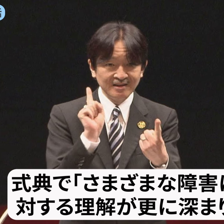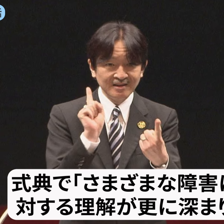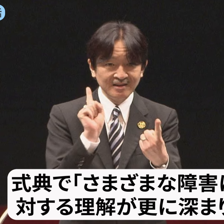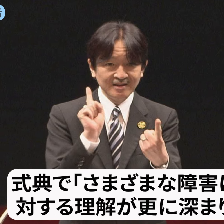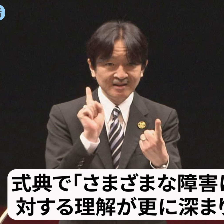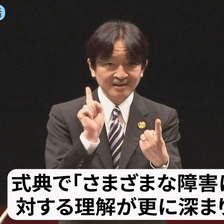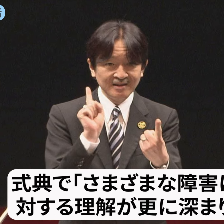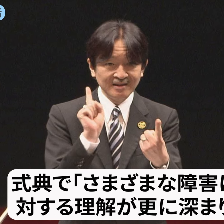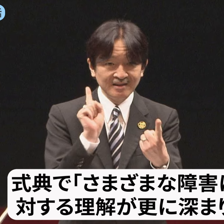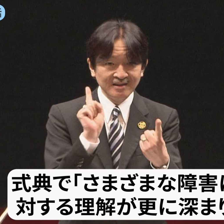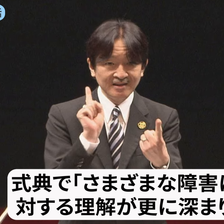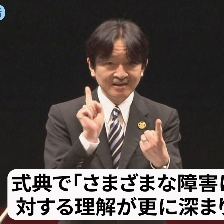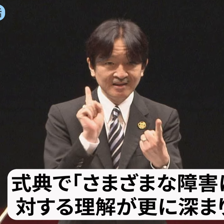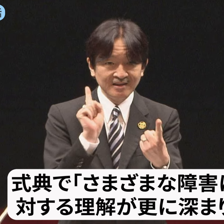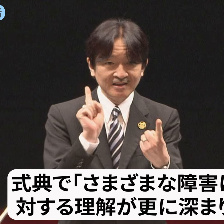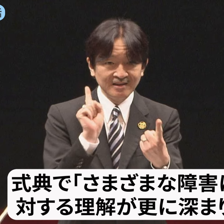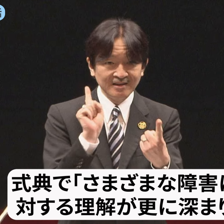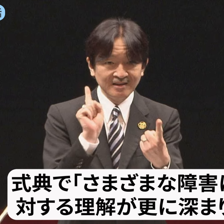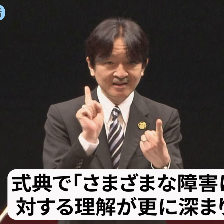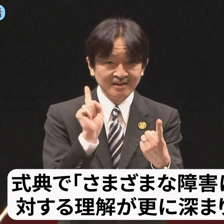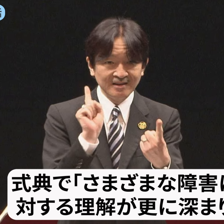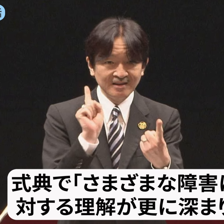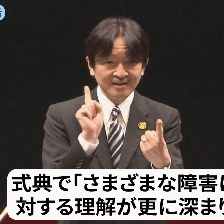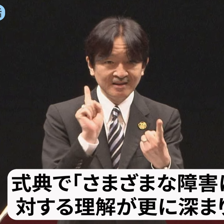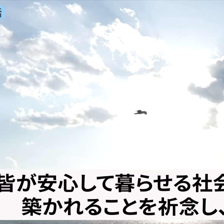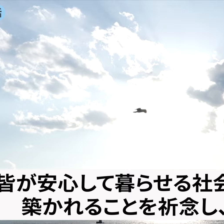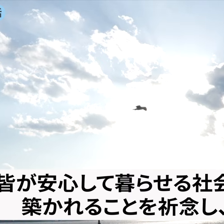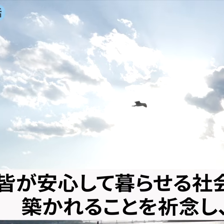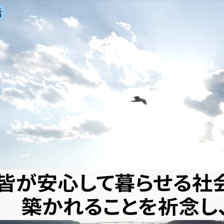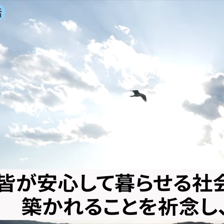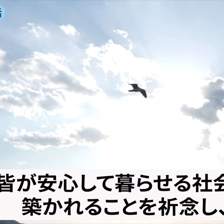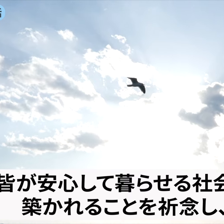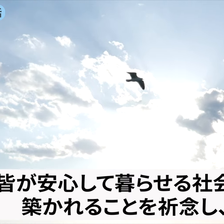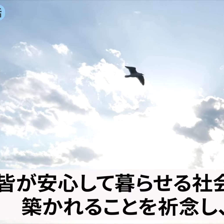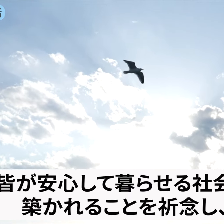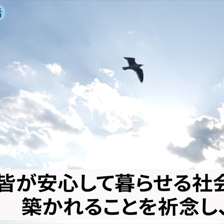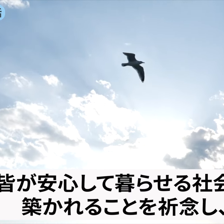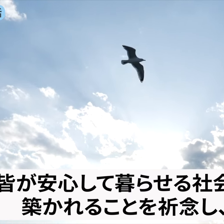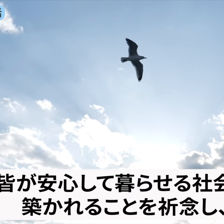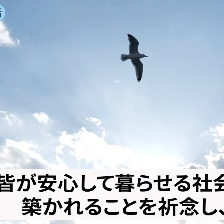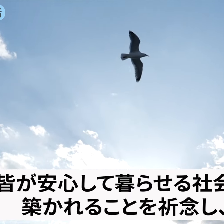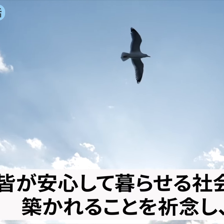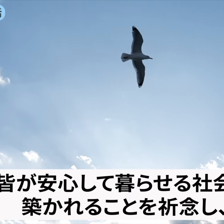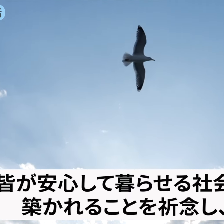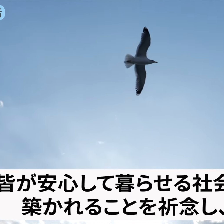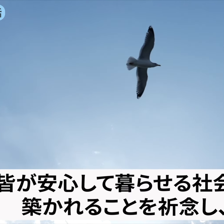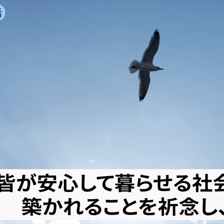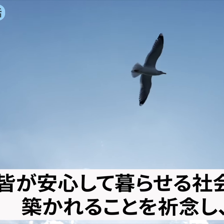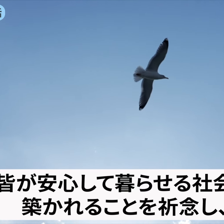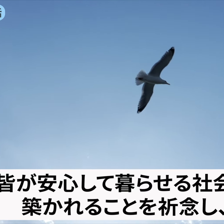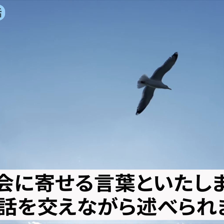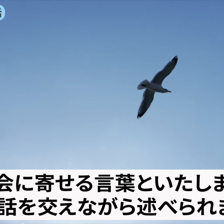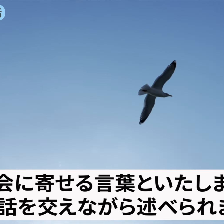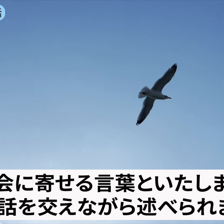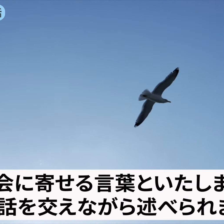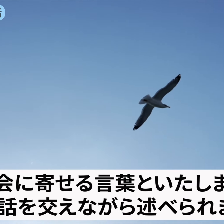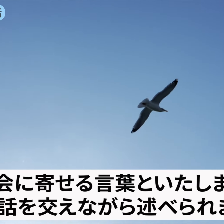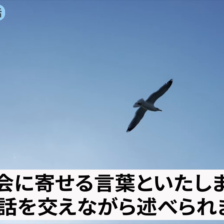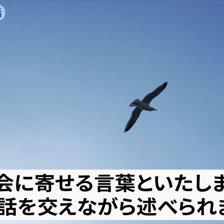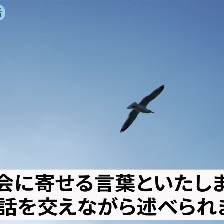さまざまな障害に対する理解がさらに深まり、みんなが安心して暮らせる社会が築かれることを祈念し、大会に寄せる言葉とい